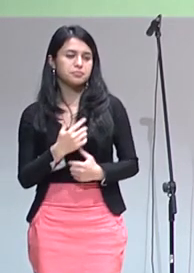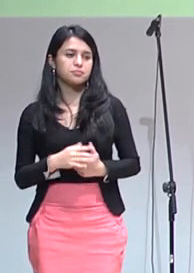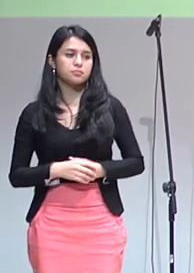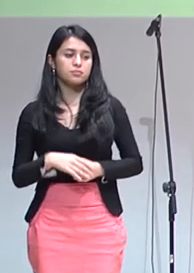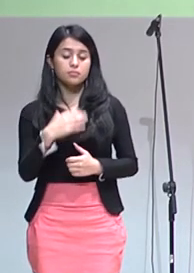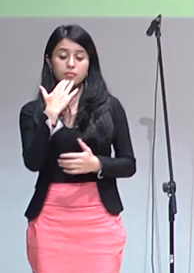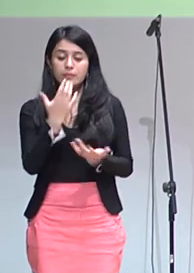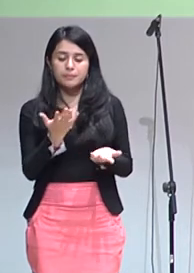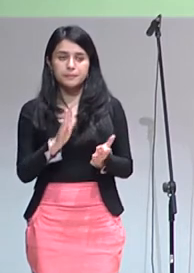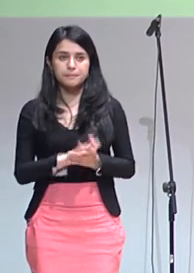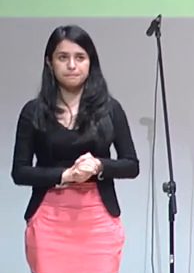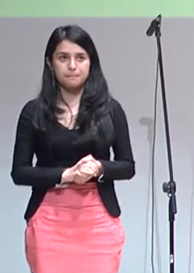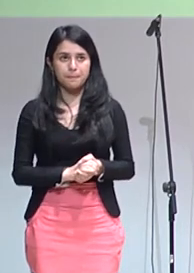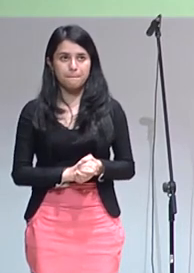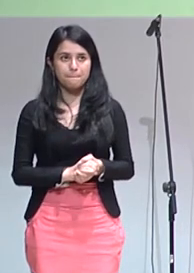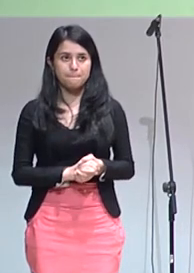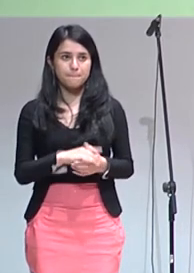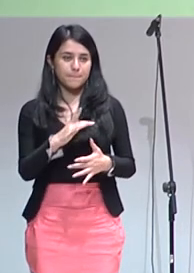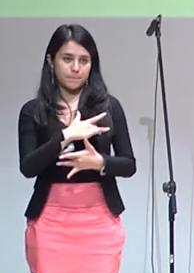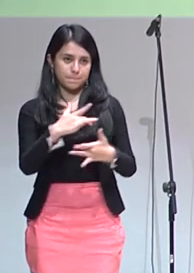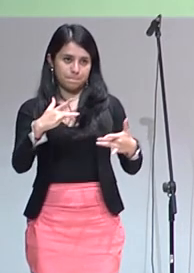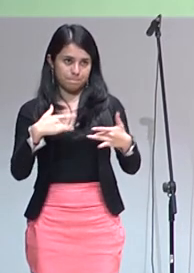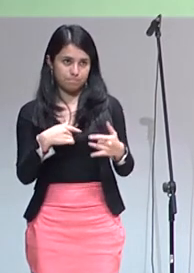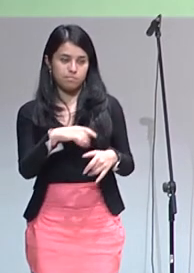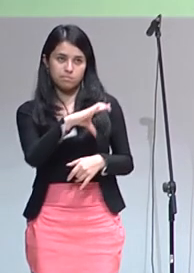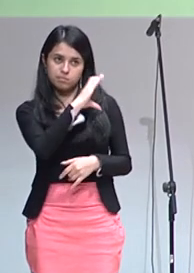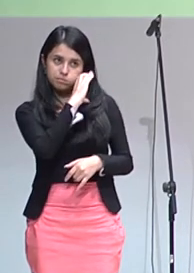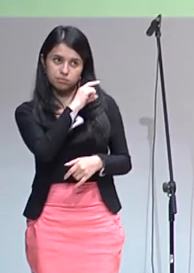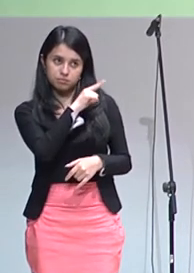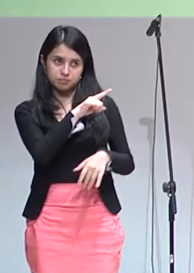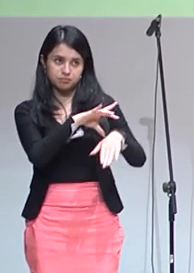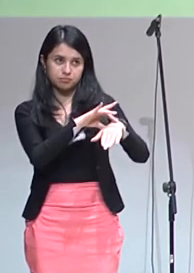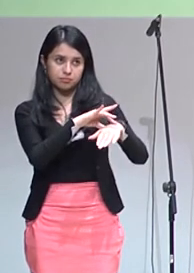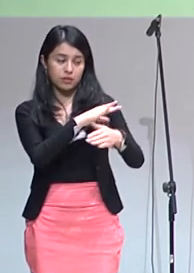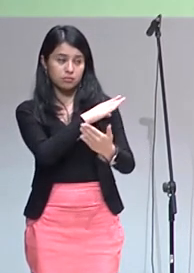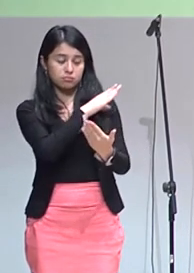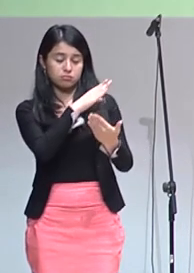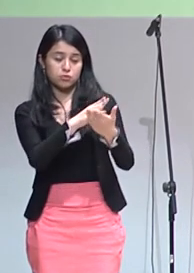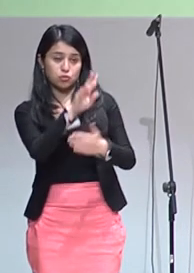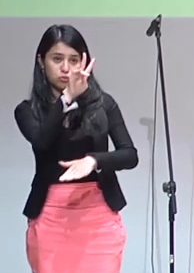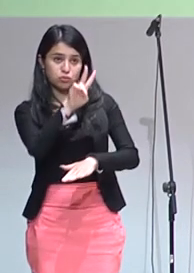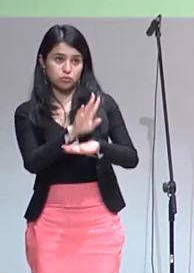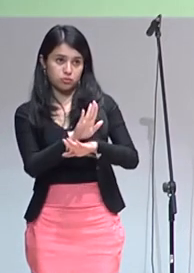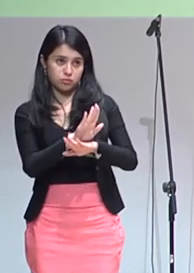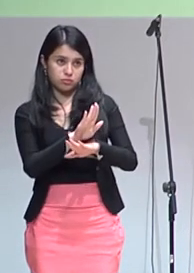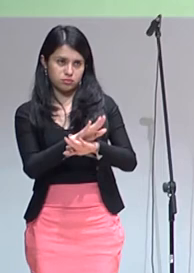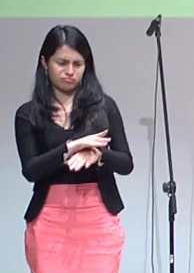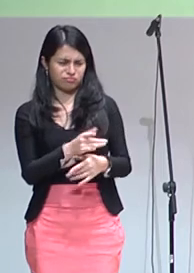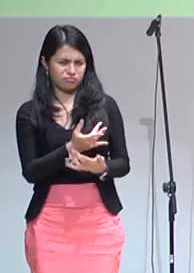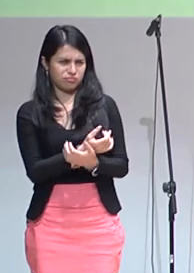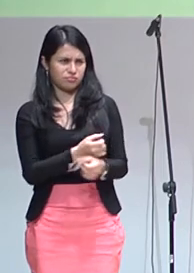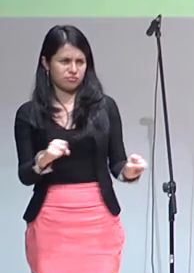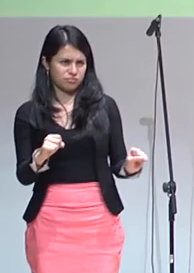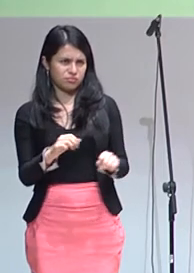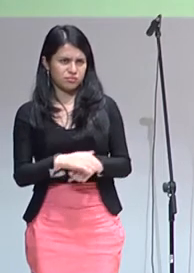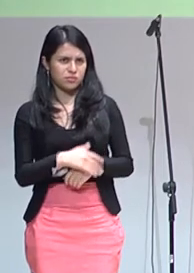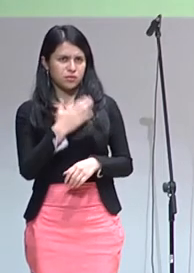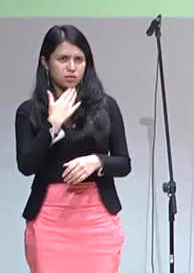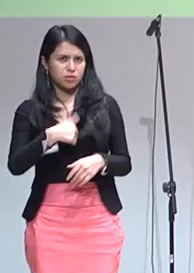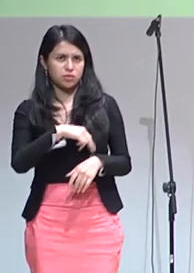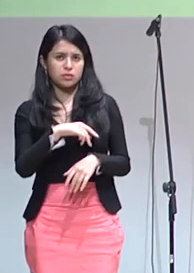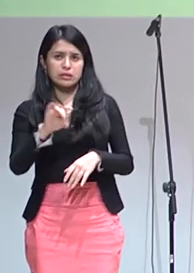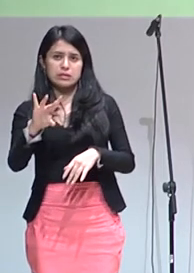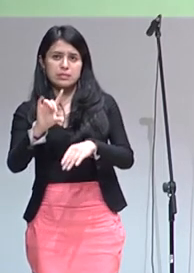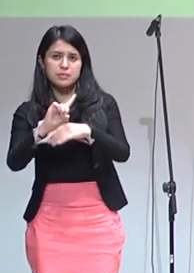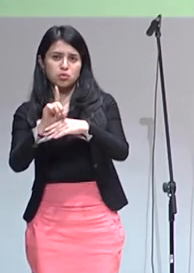no hay un puesto de salud que trabaja el médico hasta las 2 de la tarde, o sea, eso es absurdo, y estamos a 15 minutos de Cartagena.